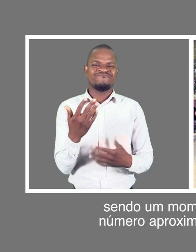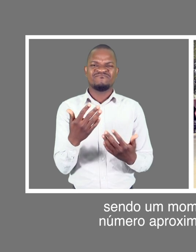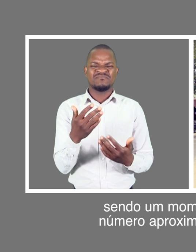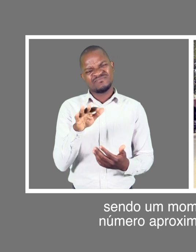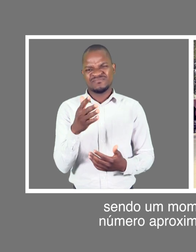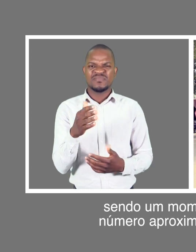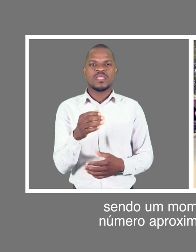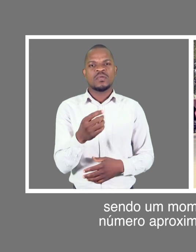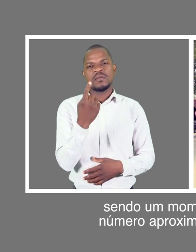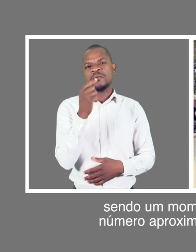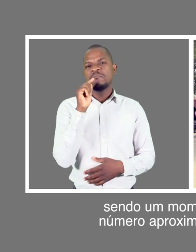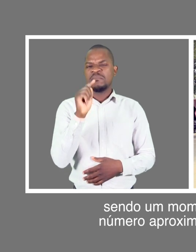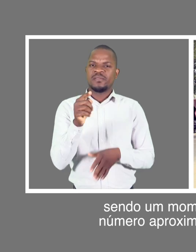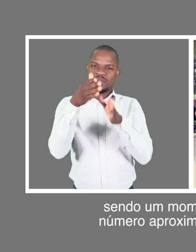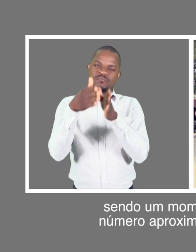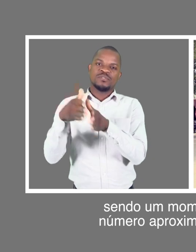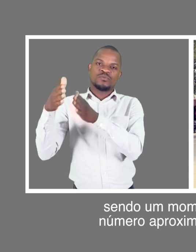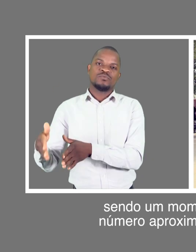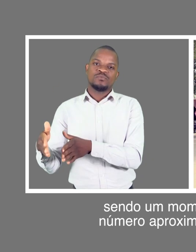por aí,